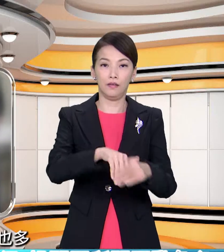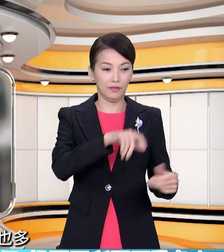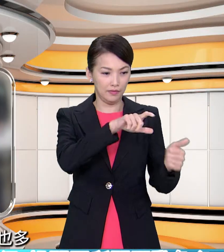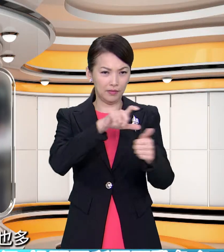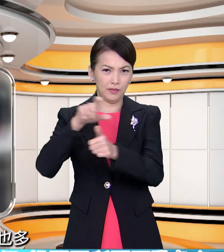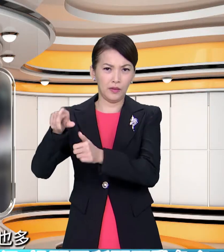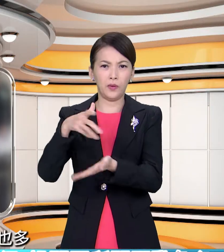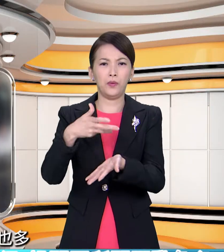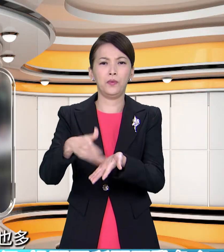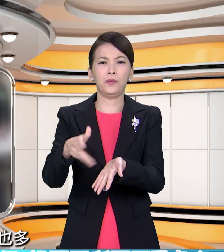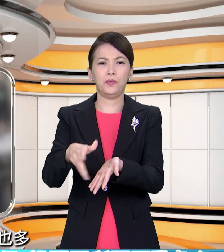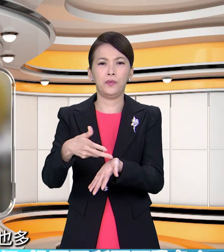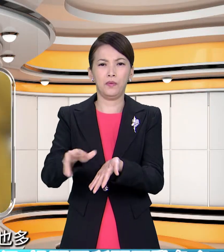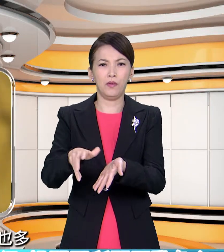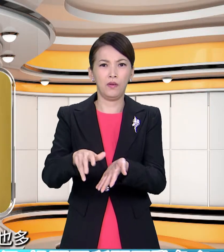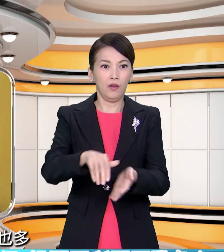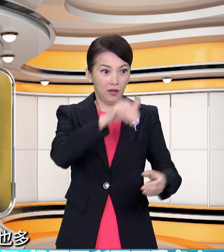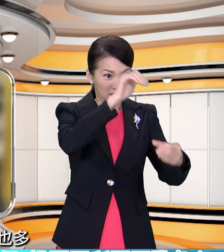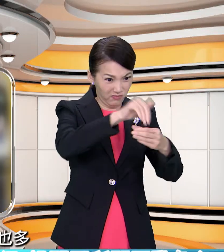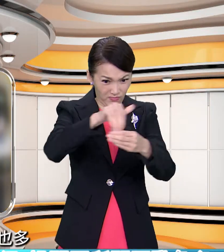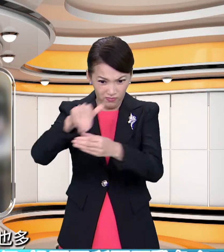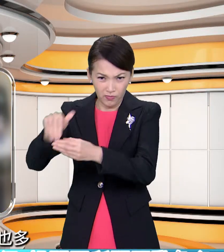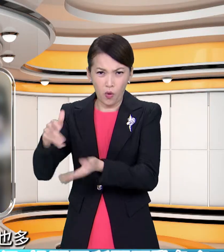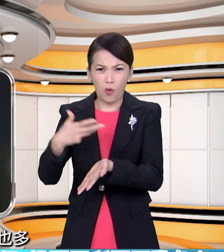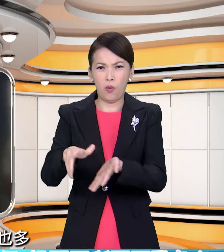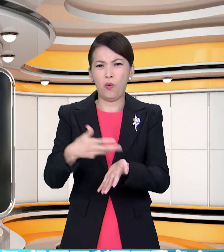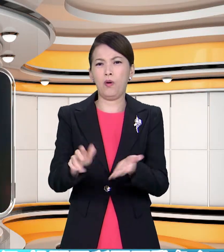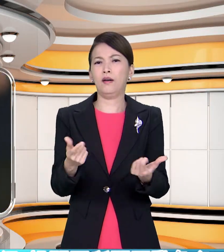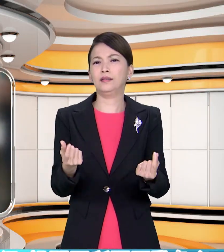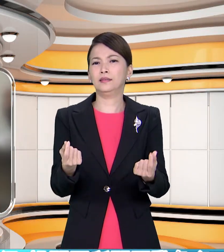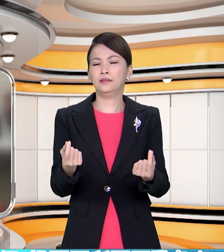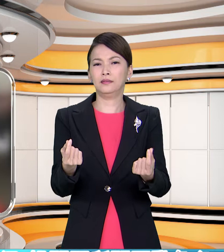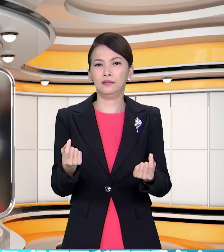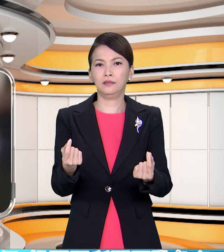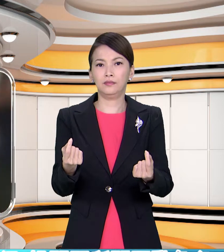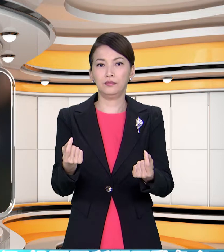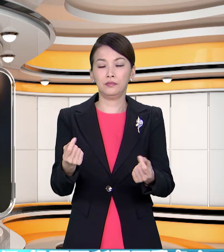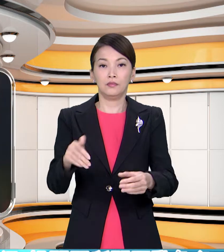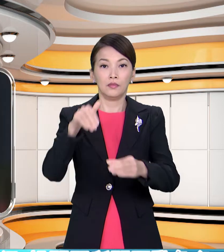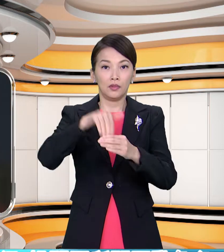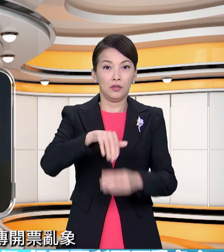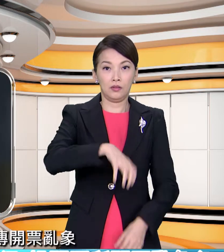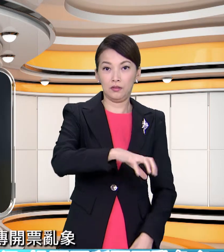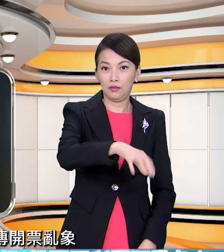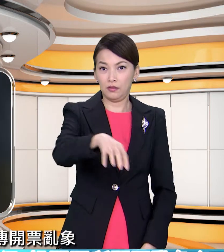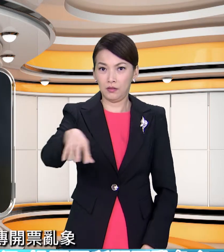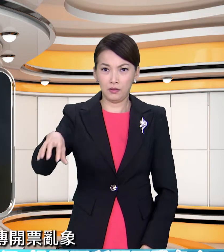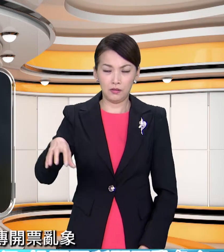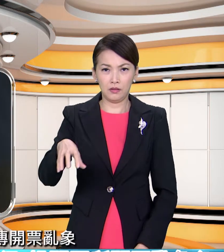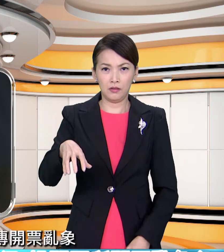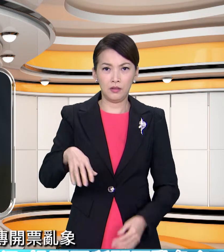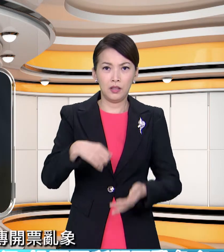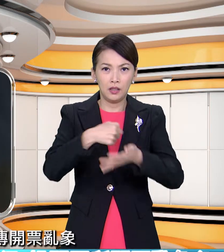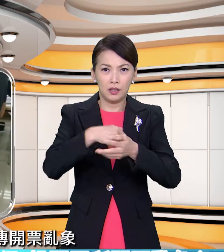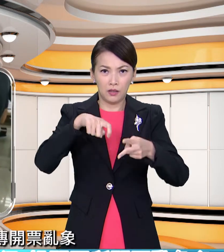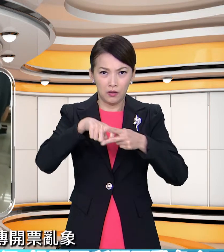由于公投案多，票数也多，各地投开票所都有监票的志工回